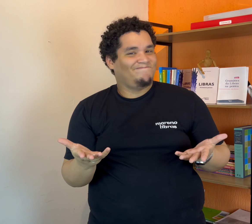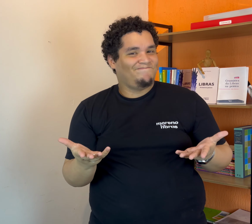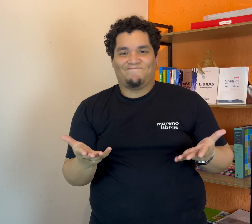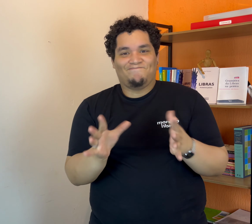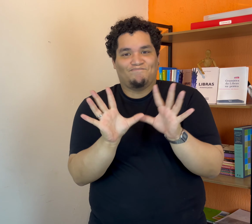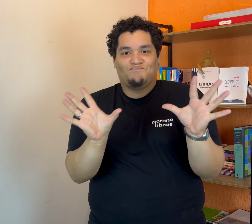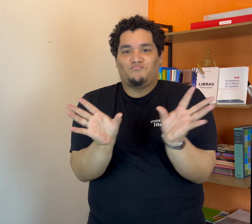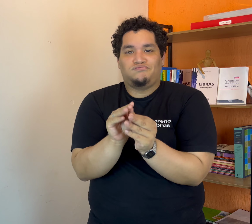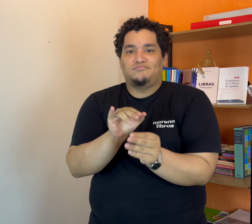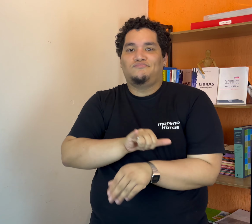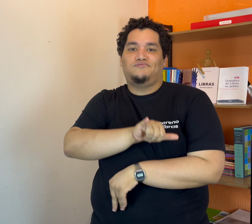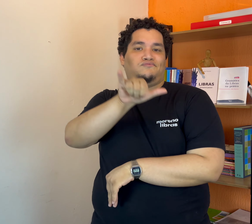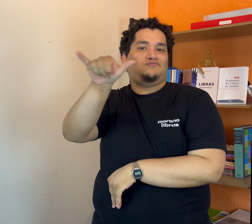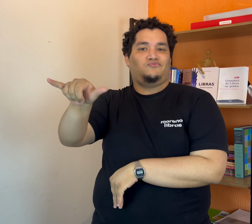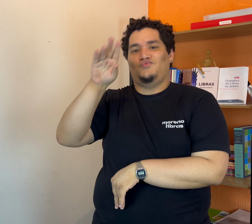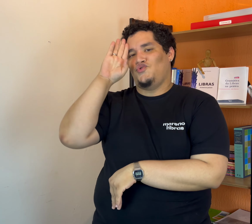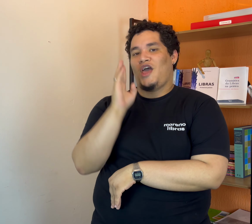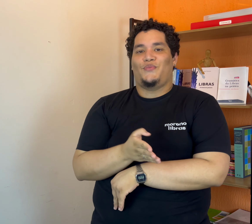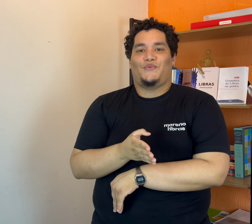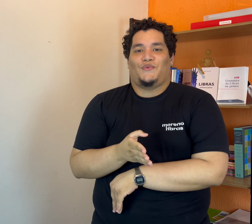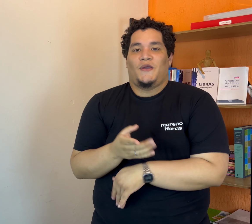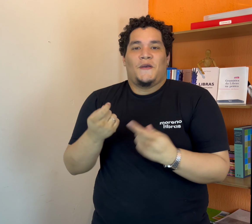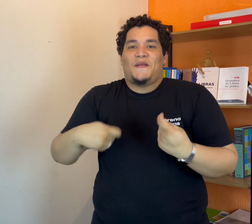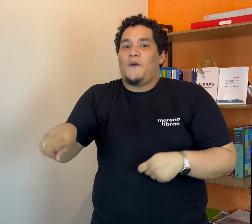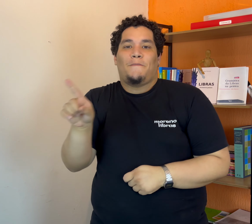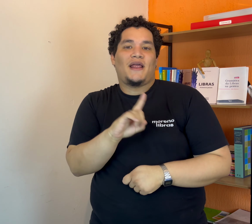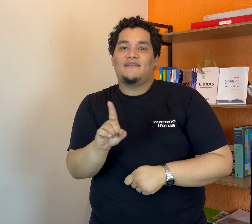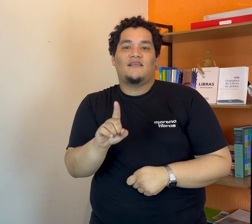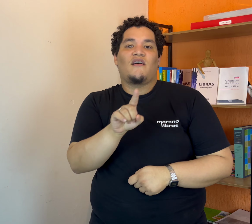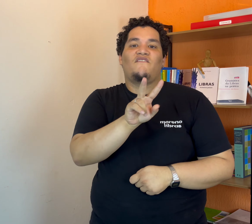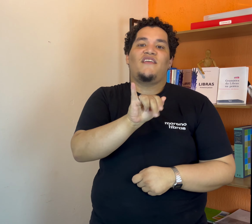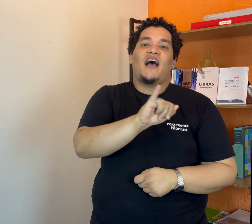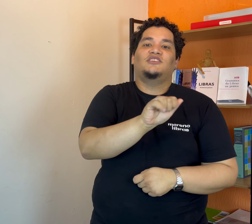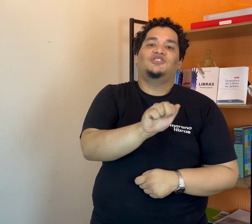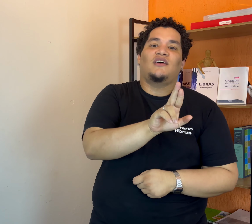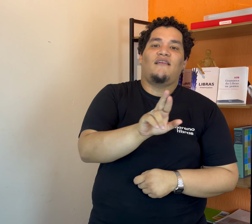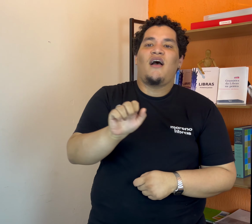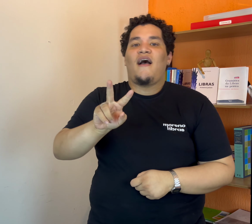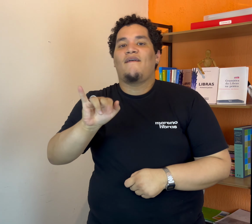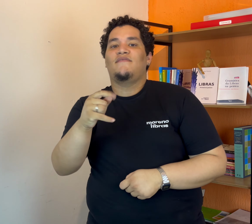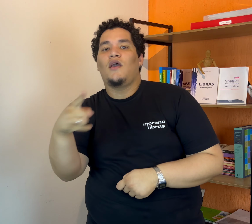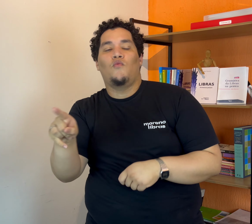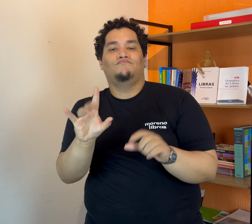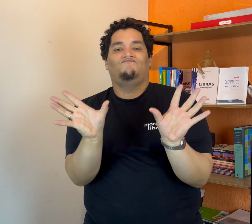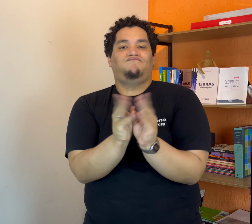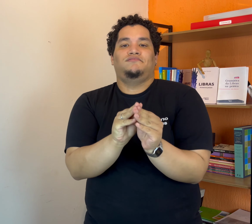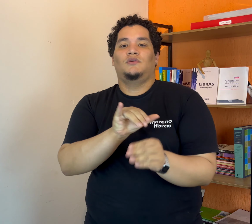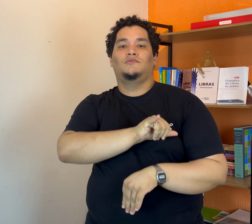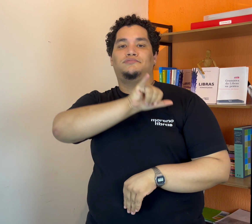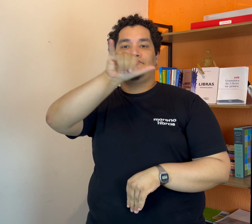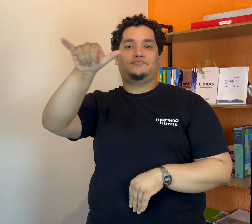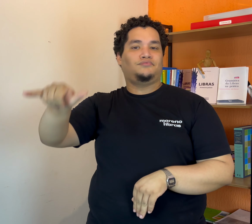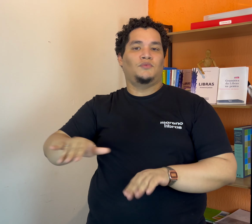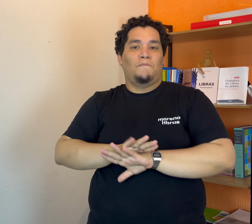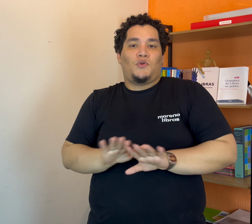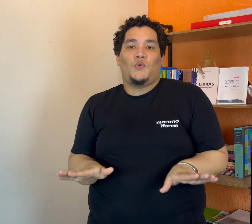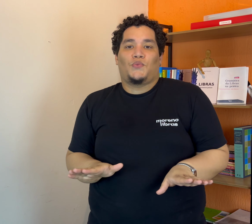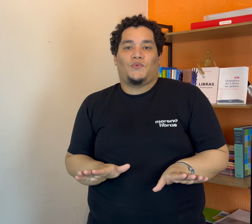dentro dessa frase de forma tão explícita. Porque quando nós utilizamos o sinal de avião e indicamos a ação que ele executa, já traz a ideia